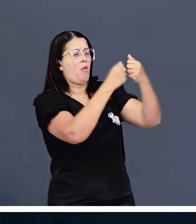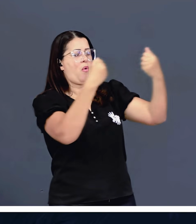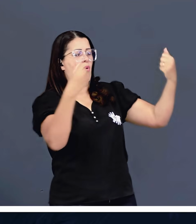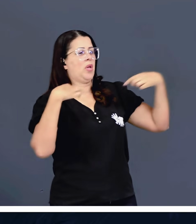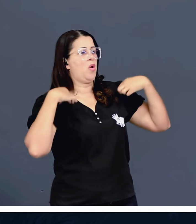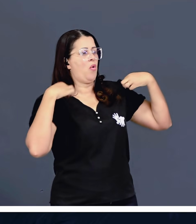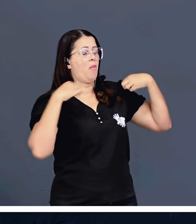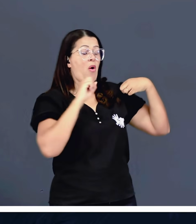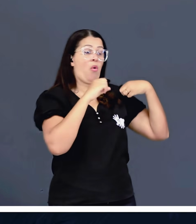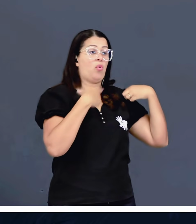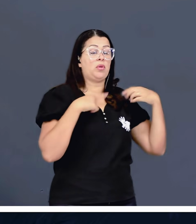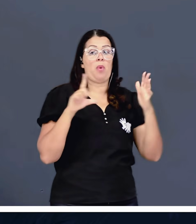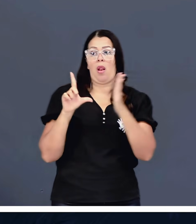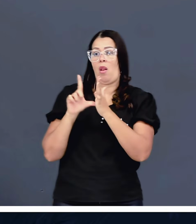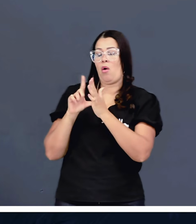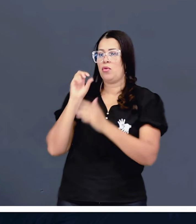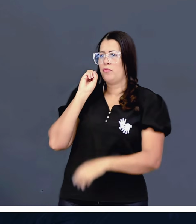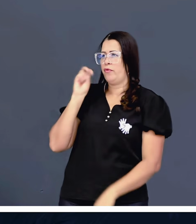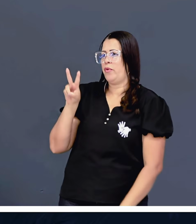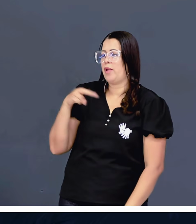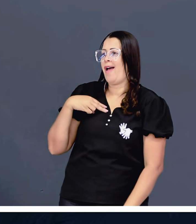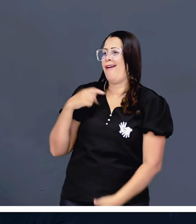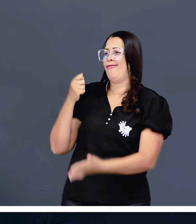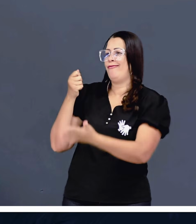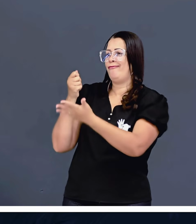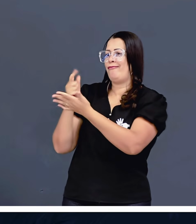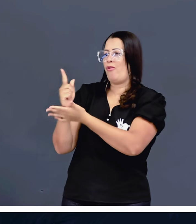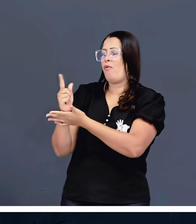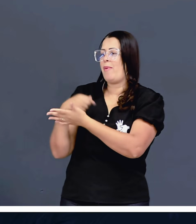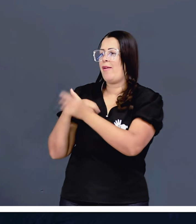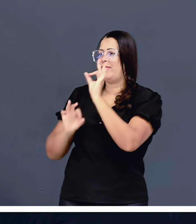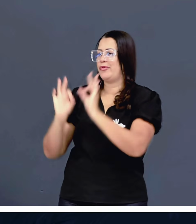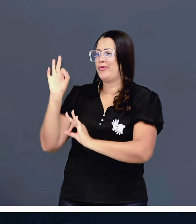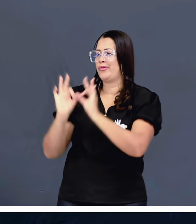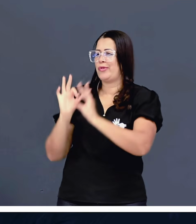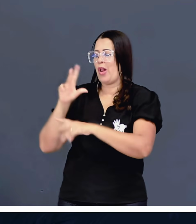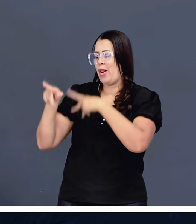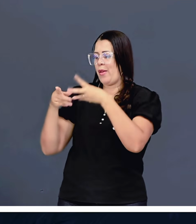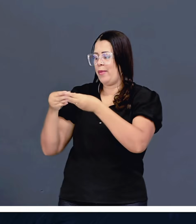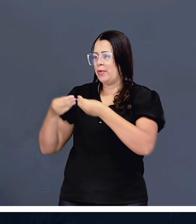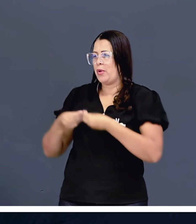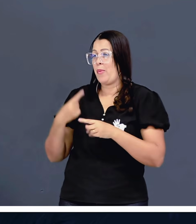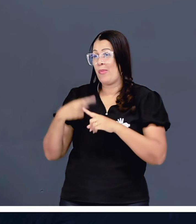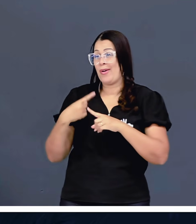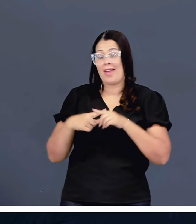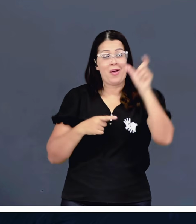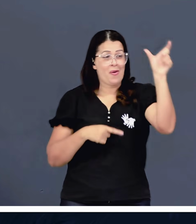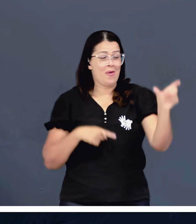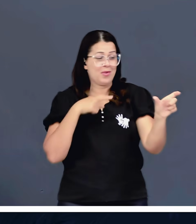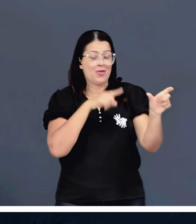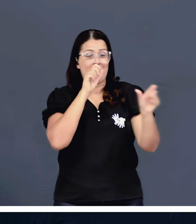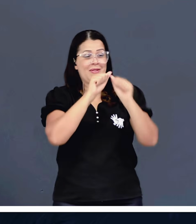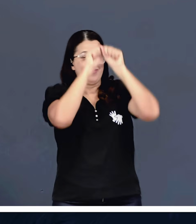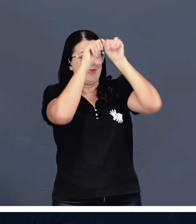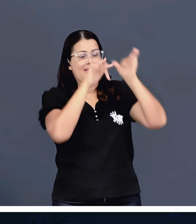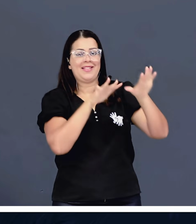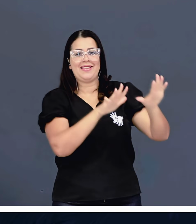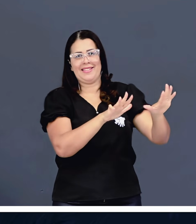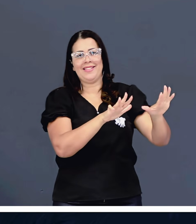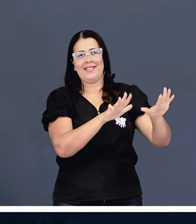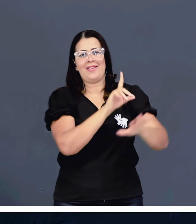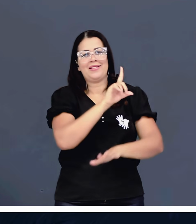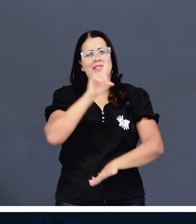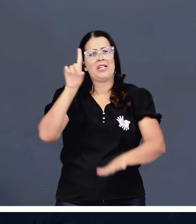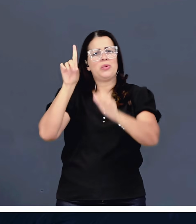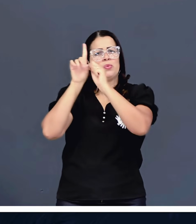viu alguma coisa e fala assim: vou levar isso aqui, vou comprar, vou preparar com muito carinho, que alguém vai ser abençoado. Amém? Que